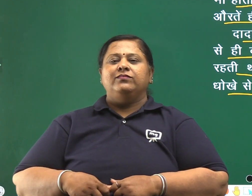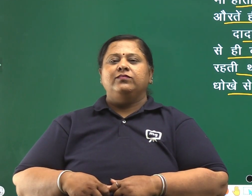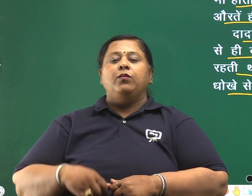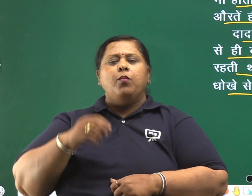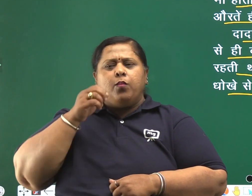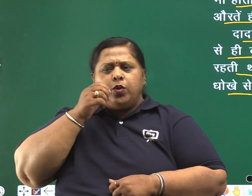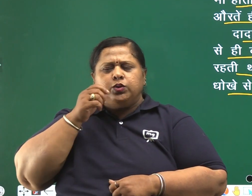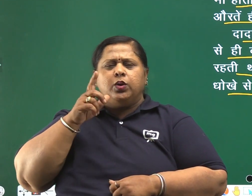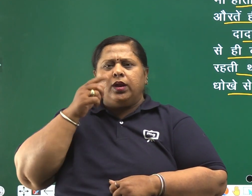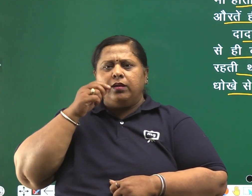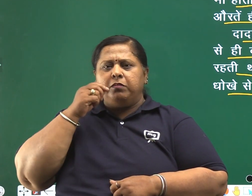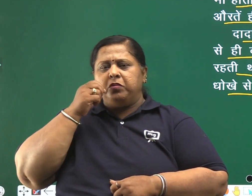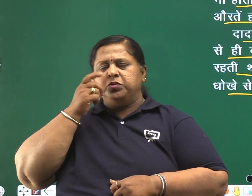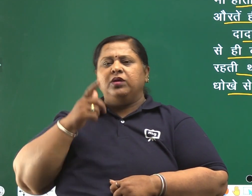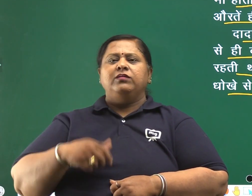पुरुषों के